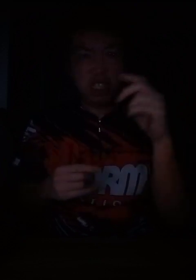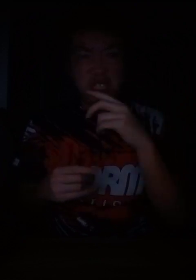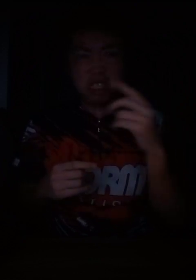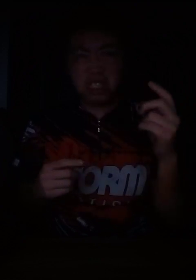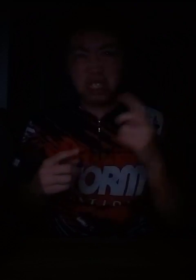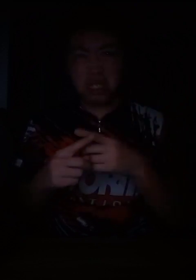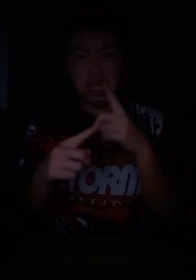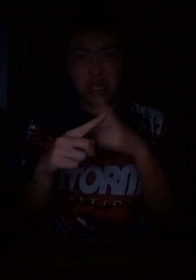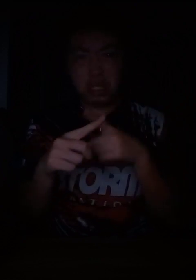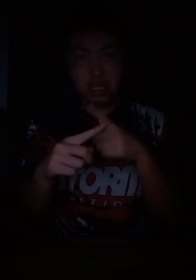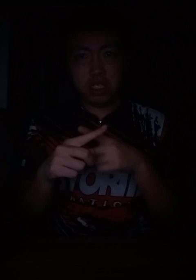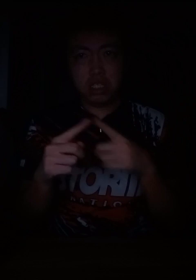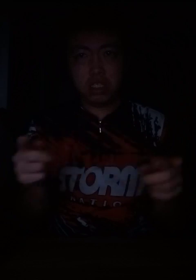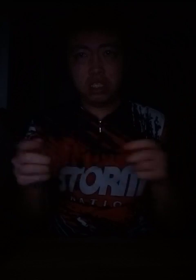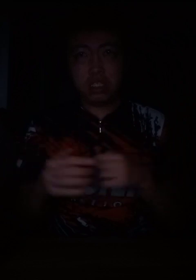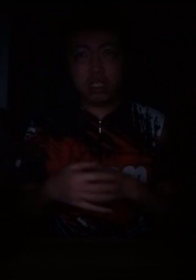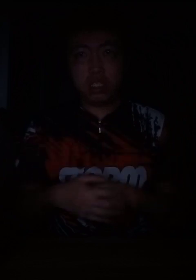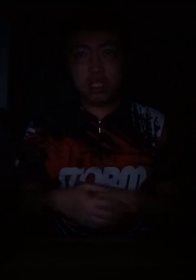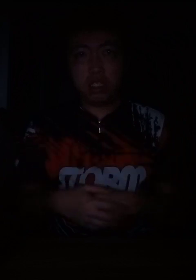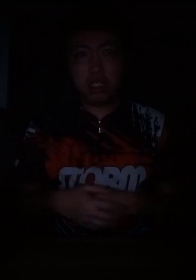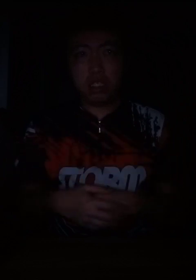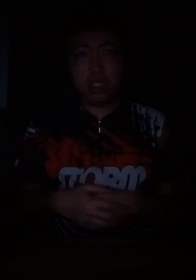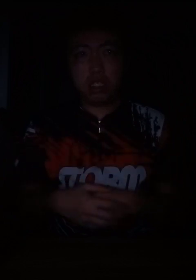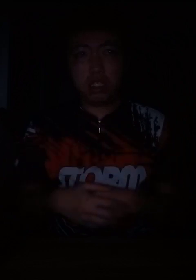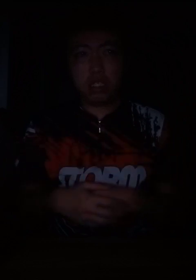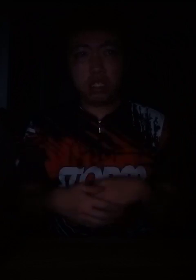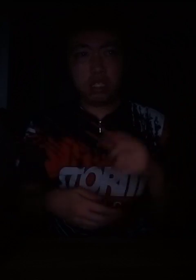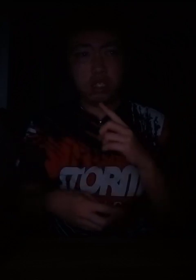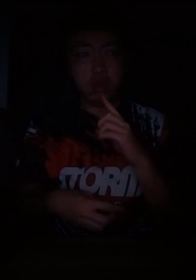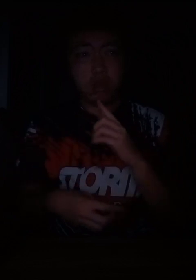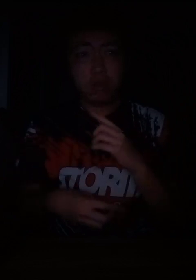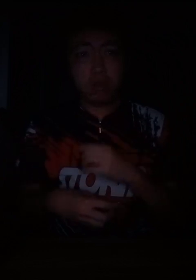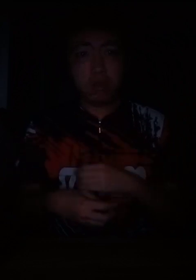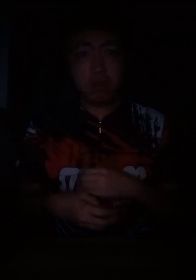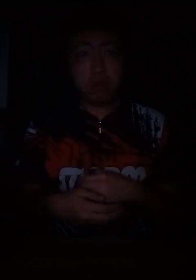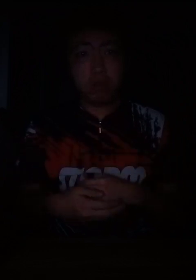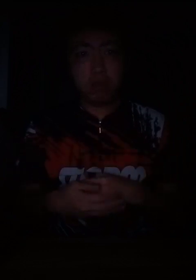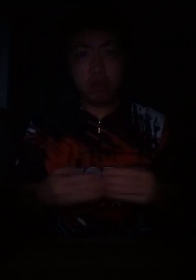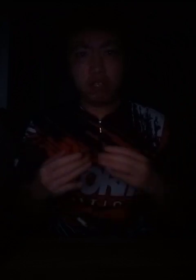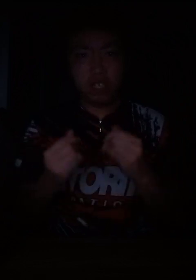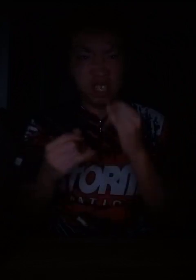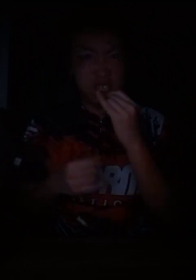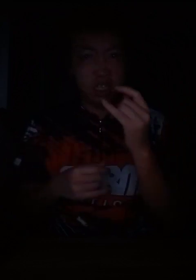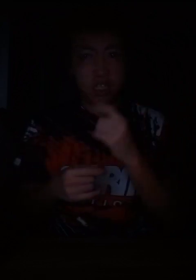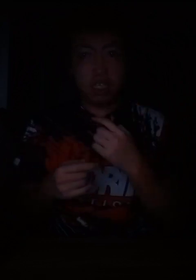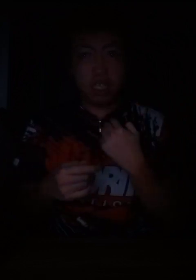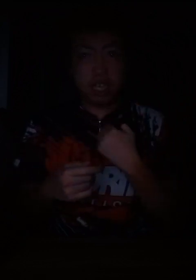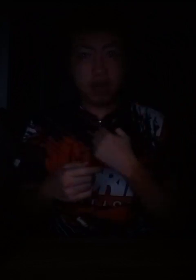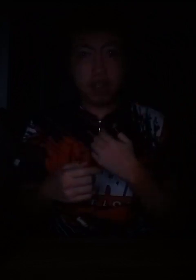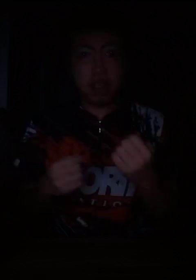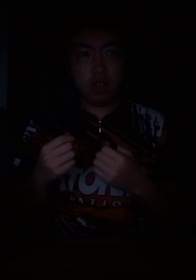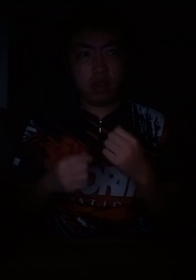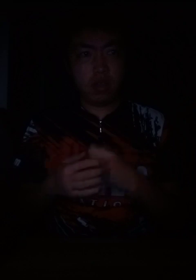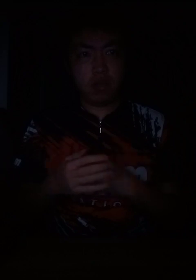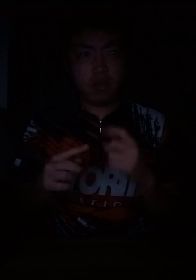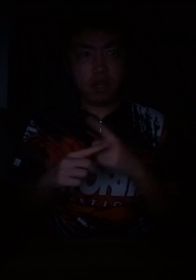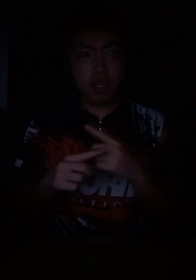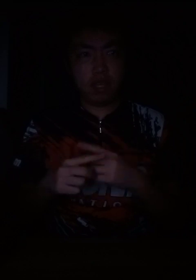다리 끝에 조례 치세요. 조례가 법이에요? 법적 구속력이 있어요, 기사님한테는. 법이 아니에요. 그냥